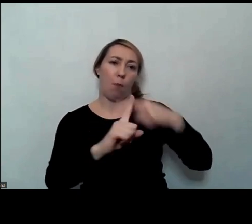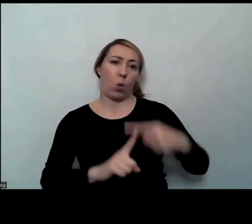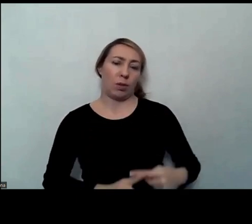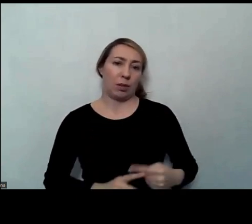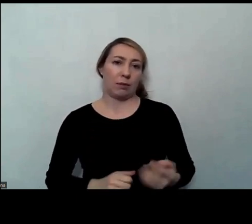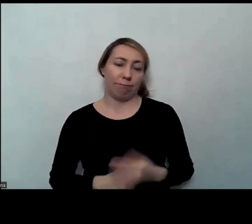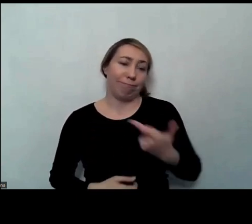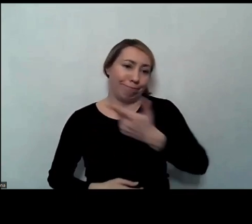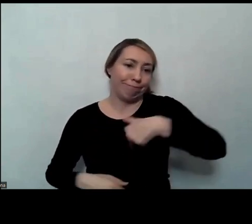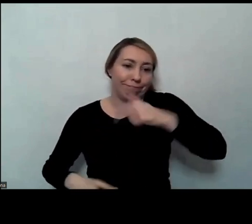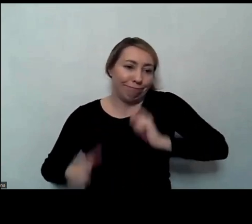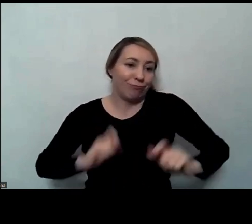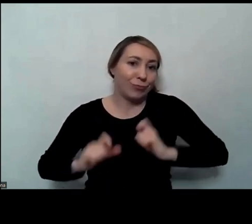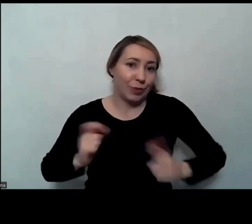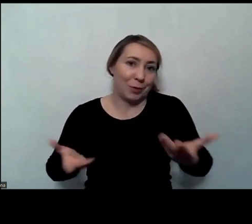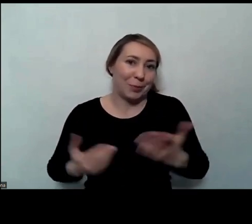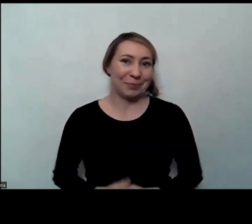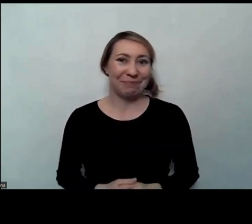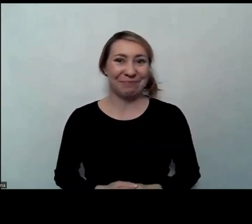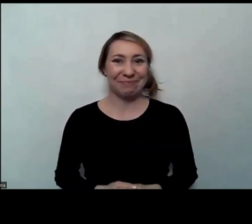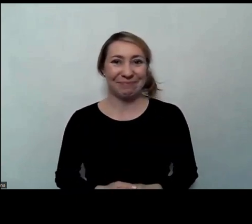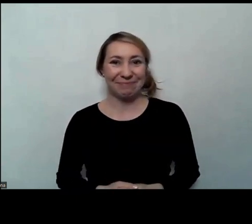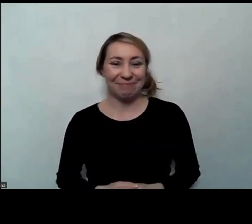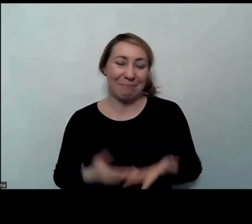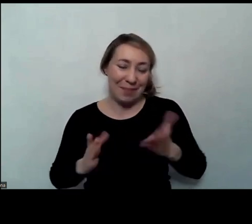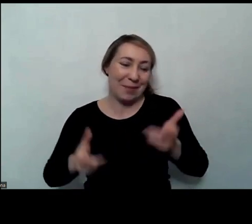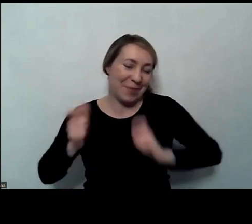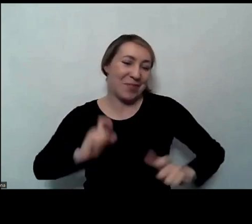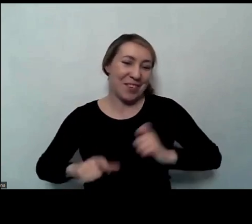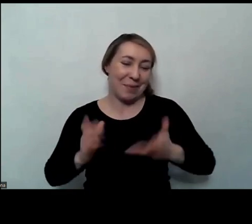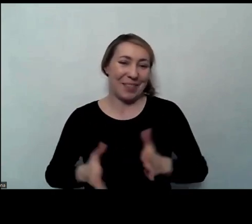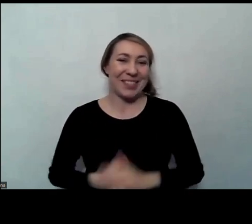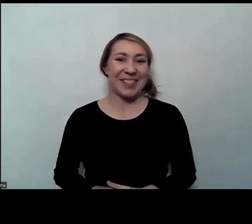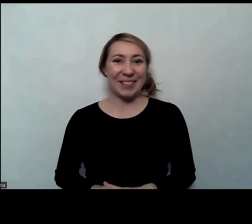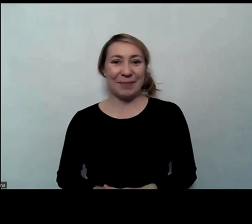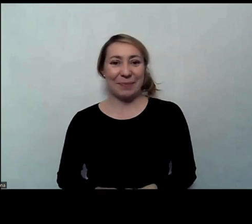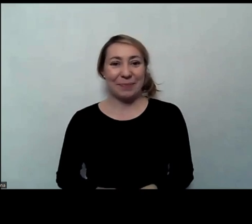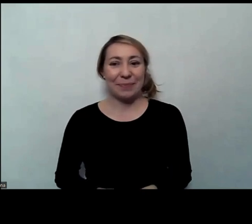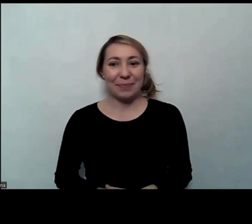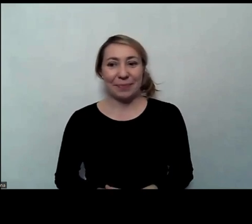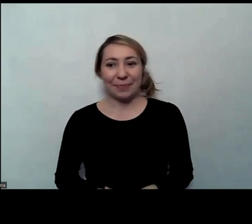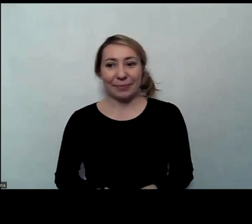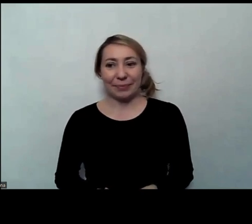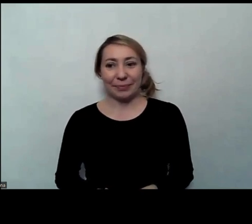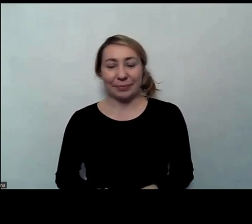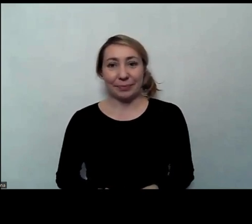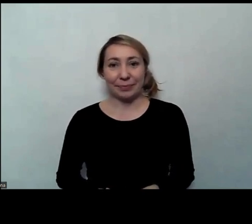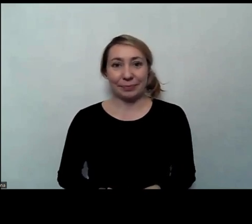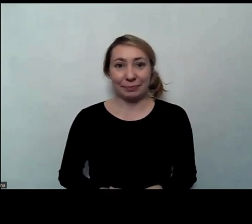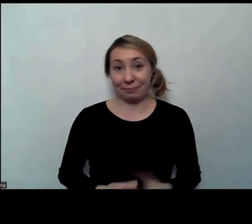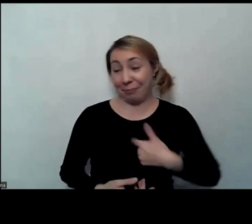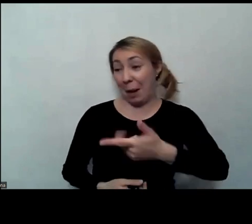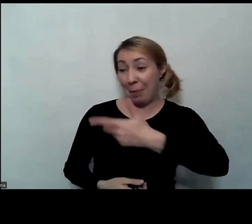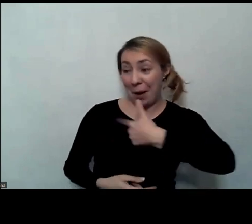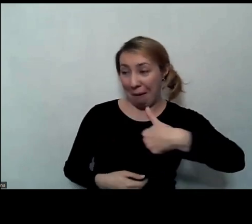więc się cieszymy. No co zrobić? No, będziemy się cieszyć po prostu. A my razem.